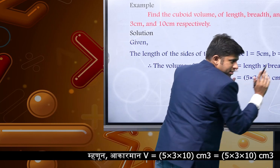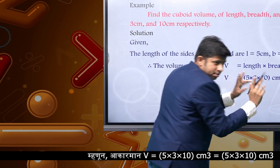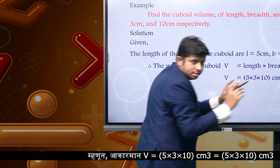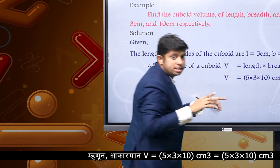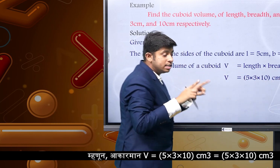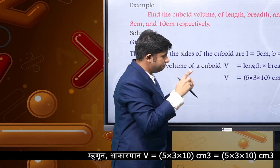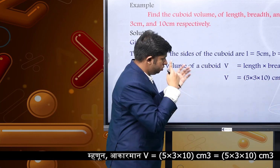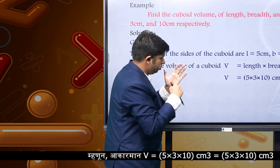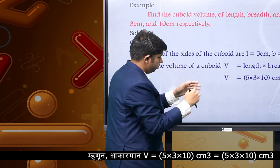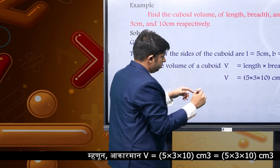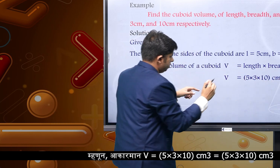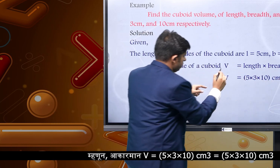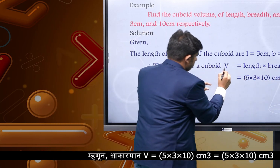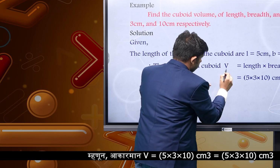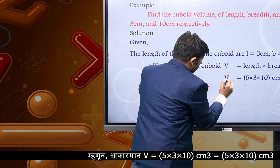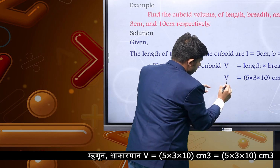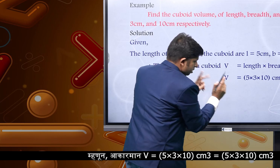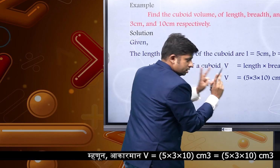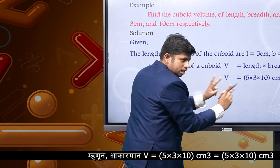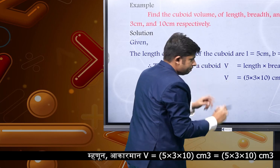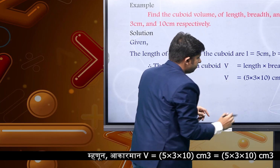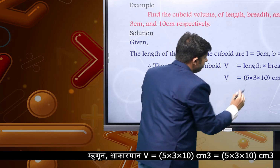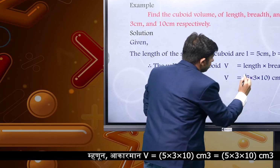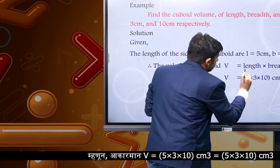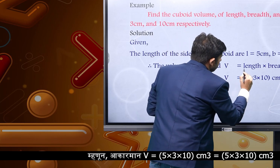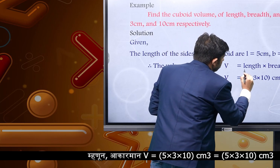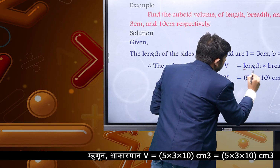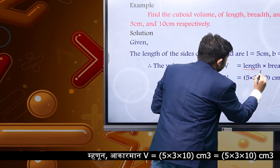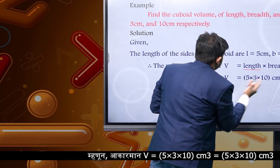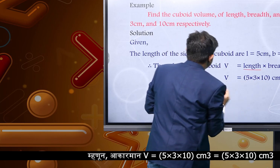म्हणून आकारमान V बरोबर 5 गुणिले 3 गुणिले 10.